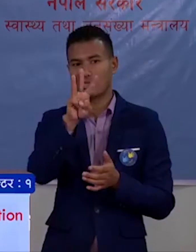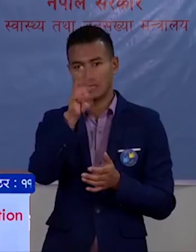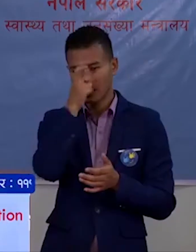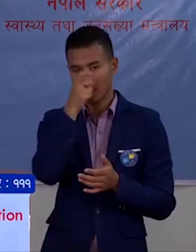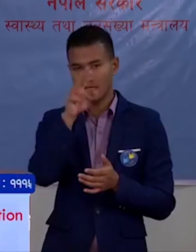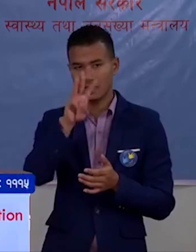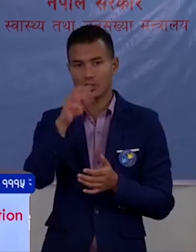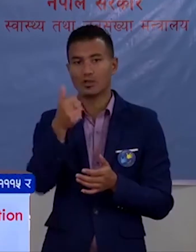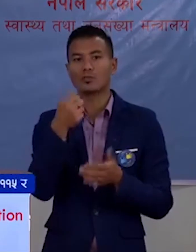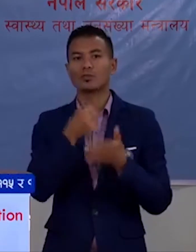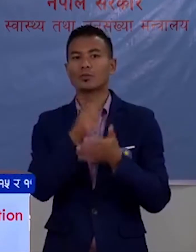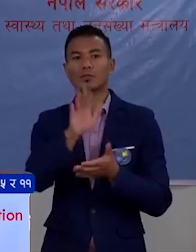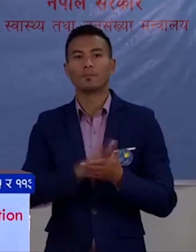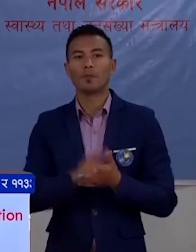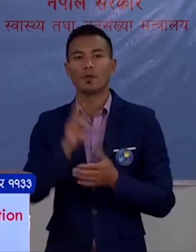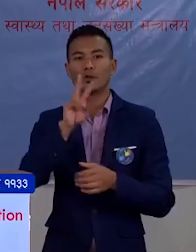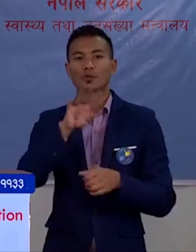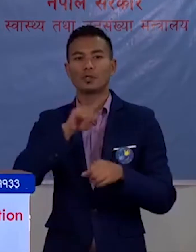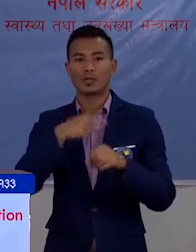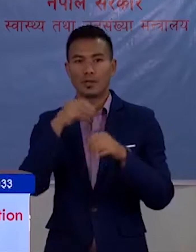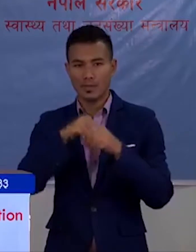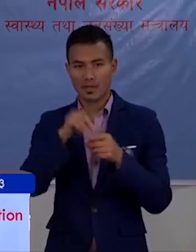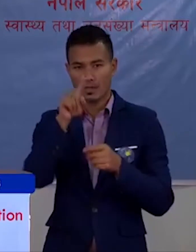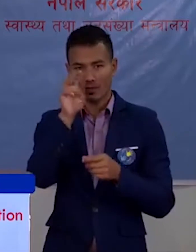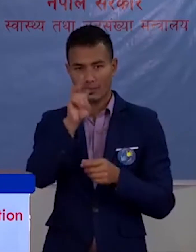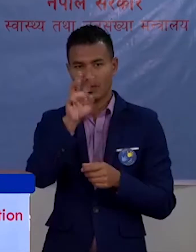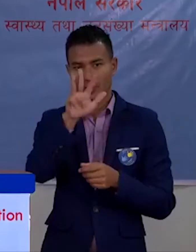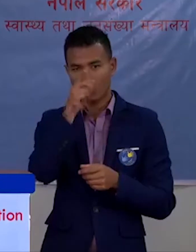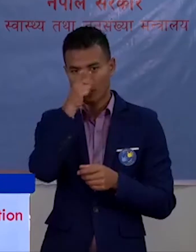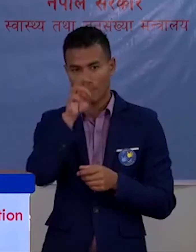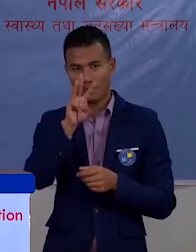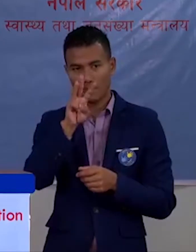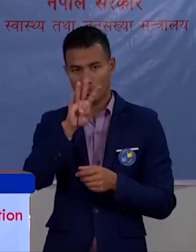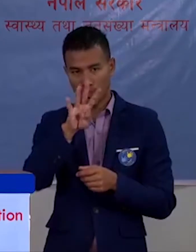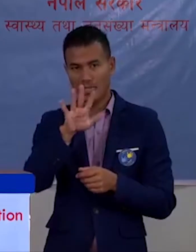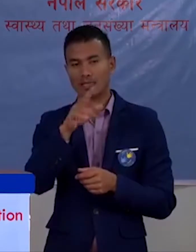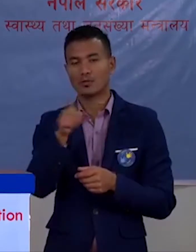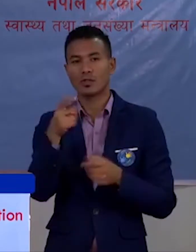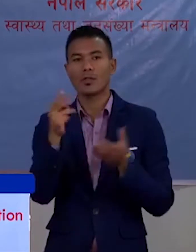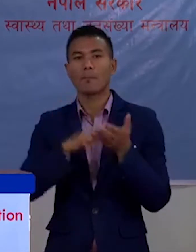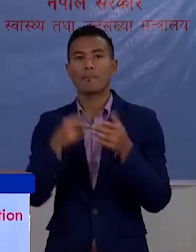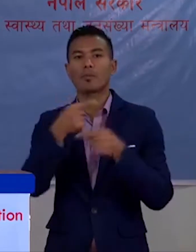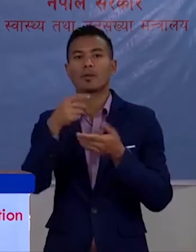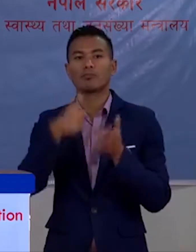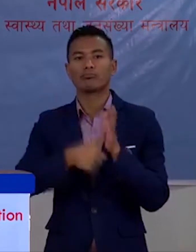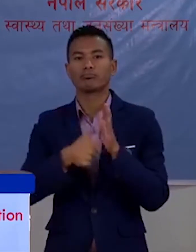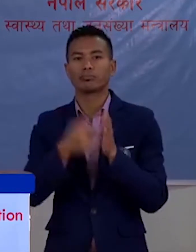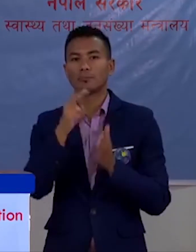49,336 पुगेको छ। गत 24 घण्टामा 1,945 थप नमूनाहरू परीक्षण भएका